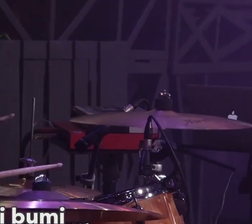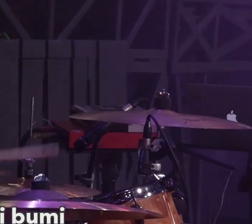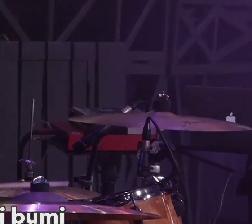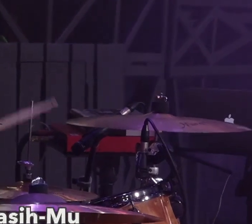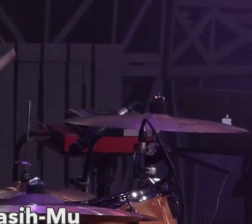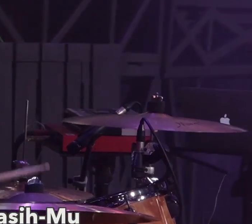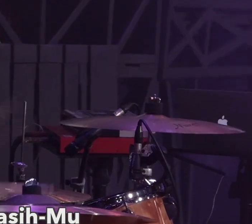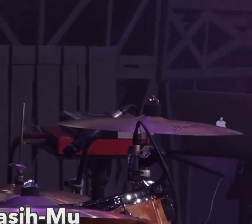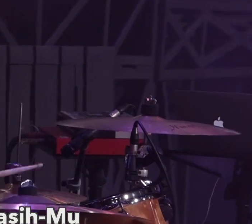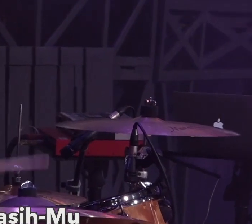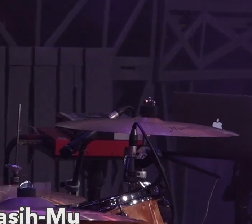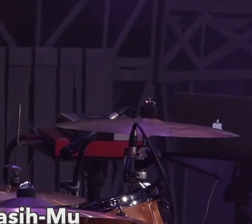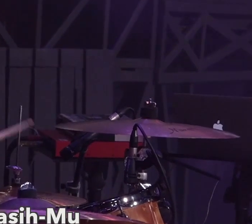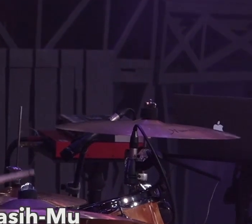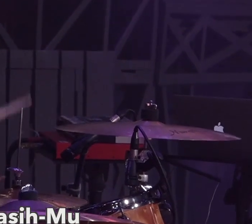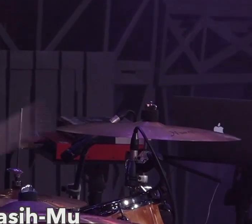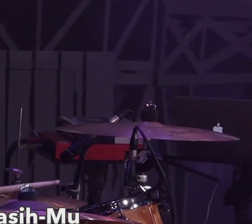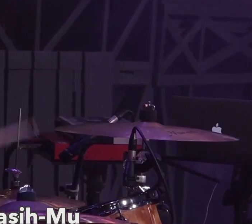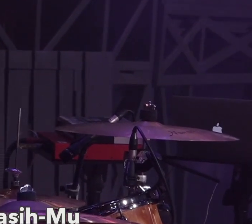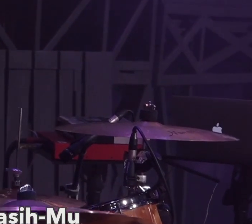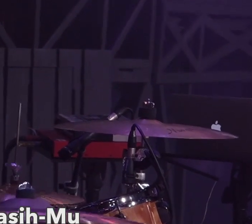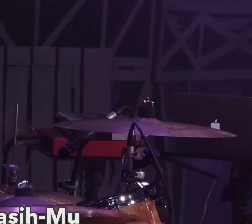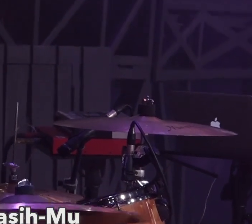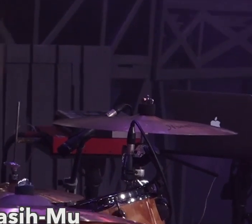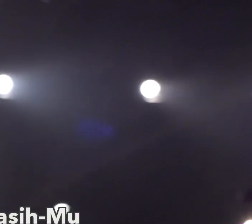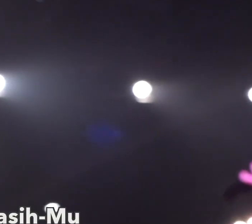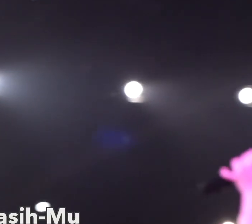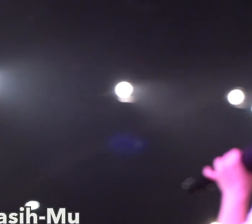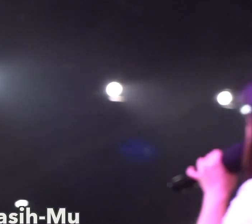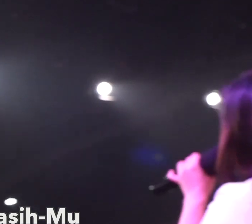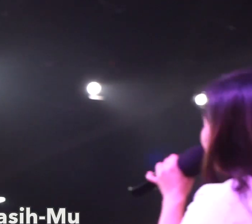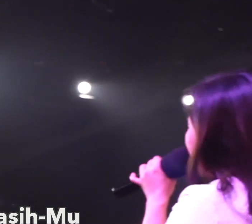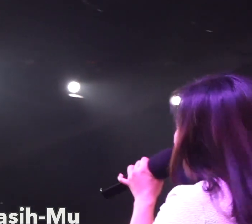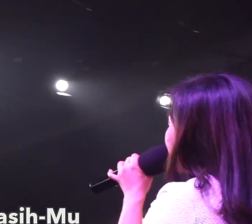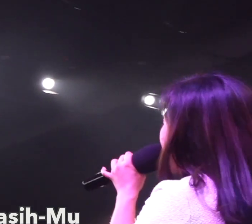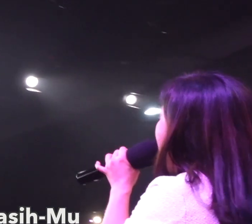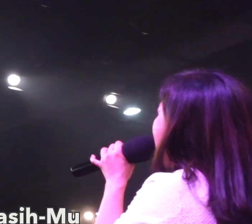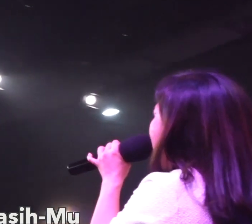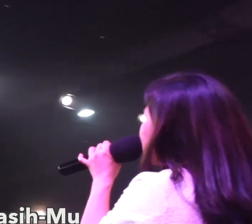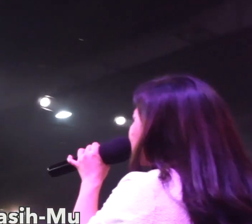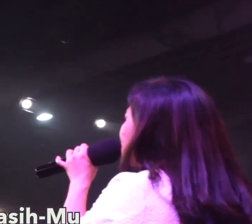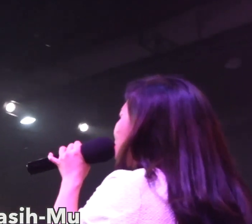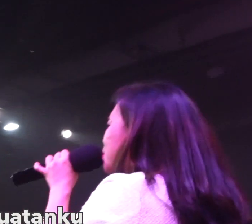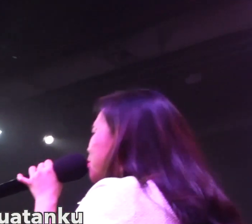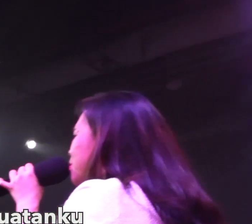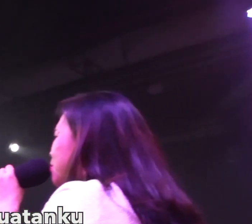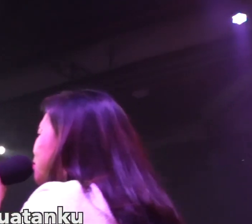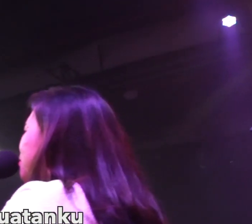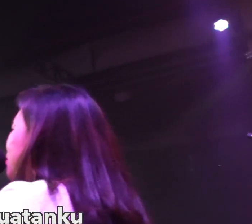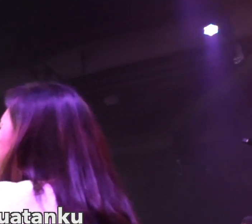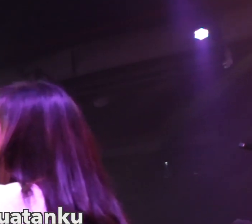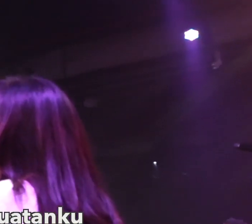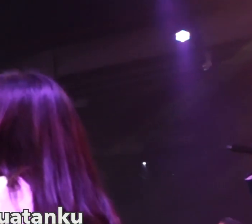dari bumi, begitu besarnya kasih.